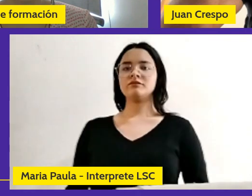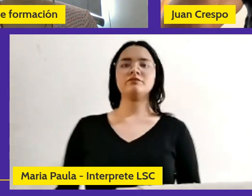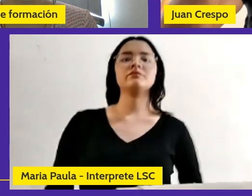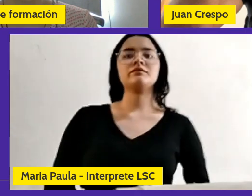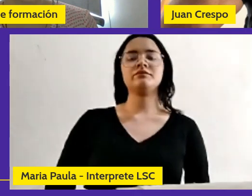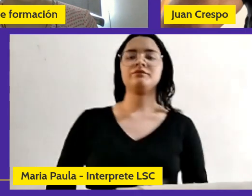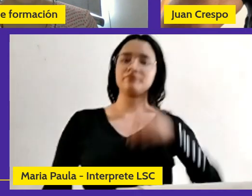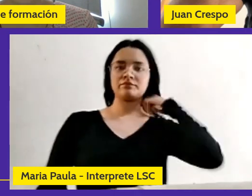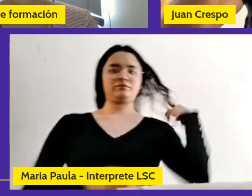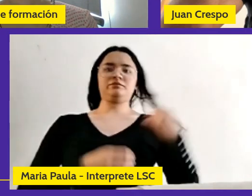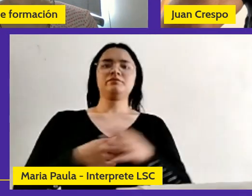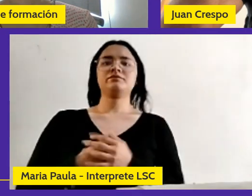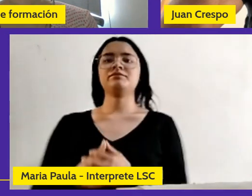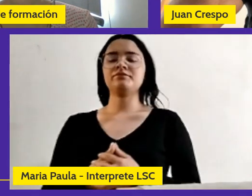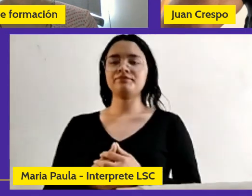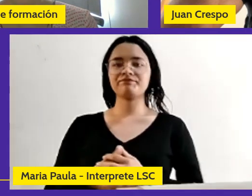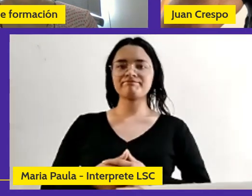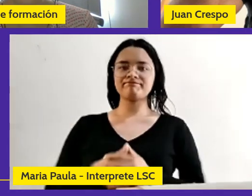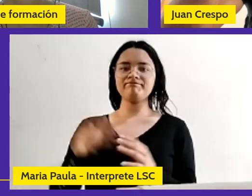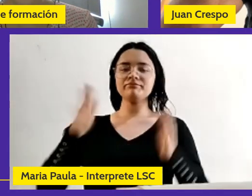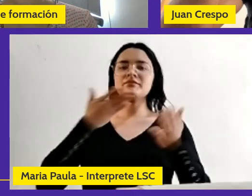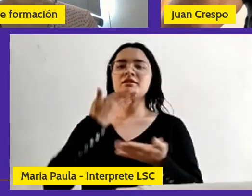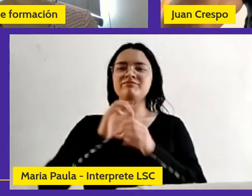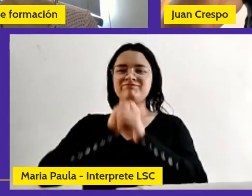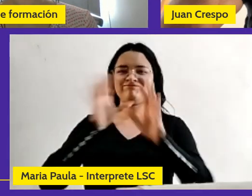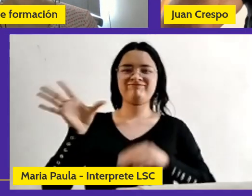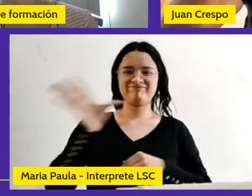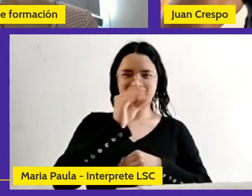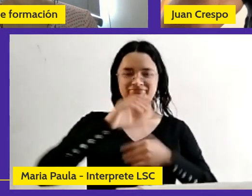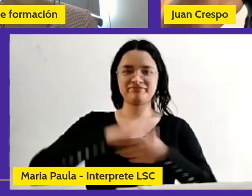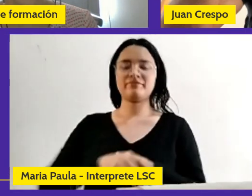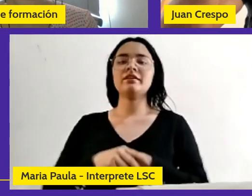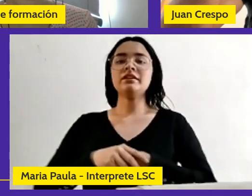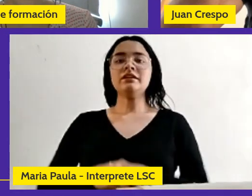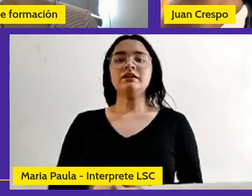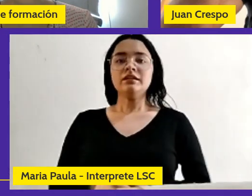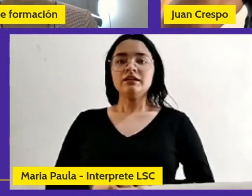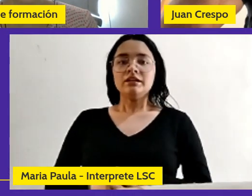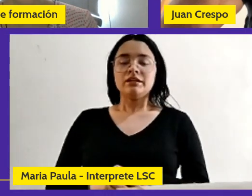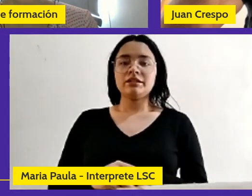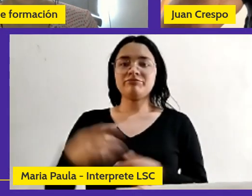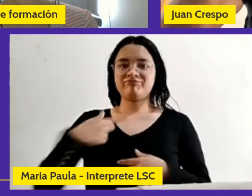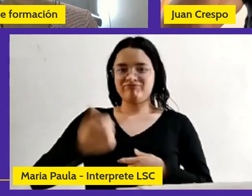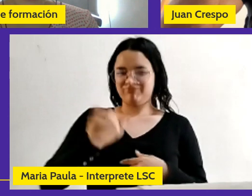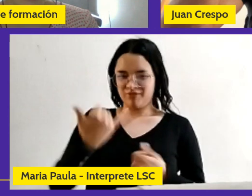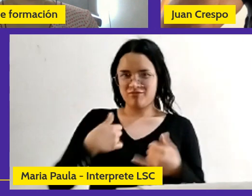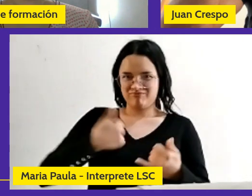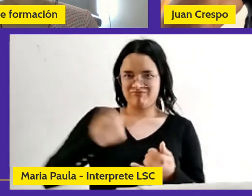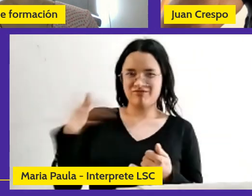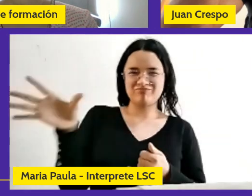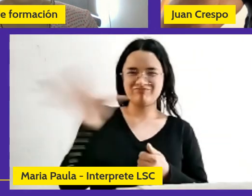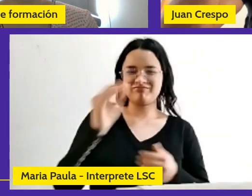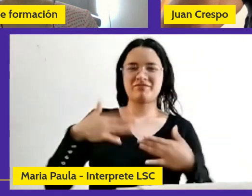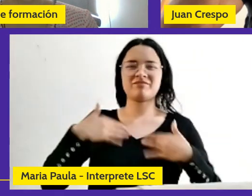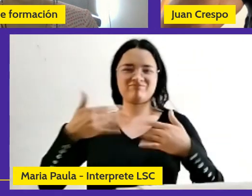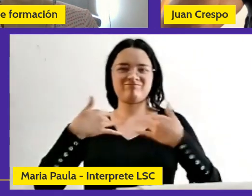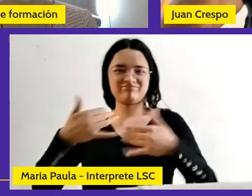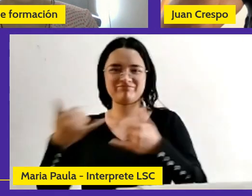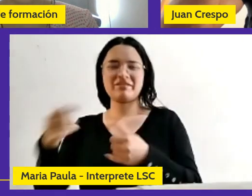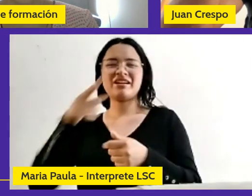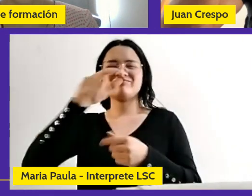el año. La semana pasada quiero aprovechar para felicitar a los equipos de los proyectos